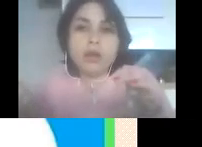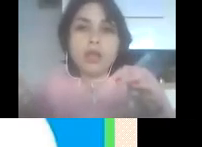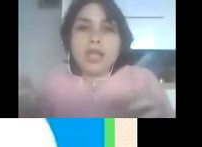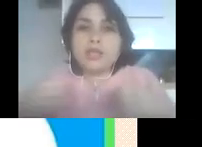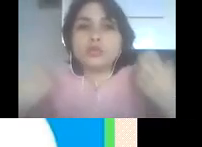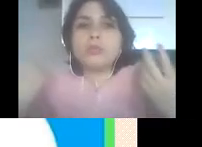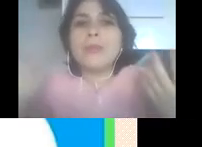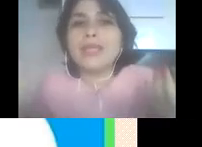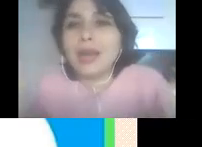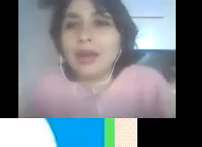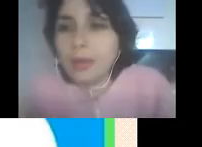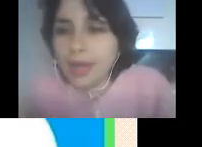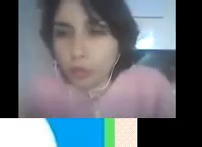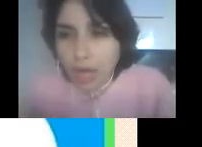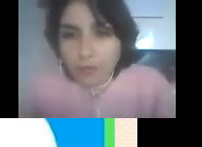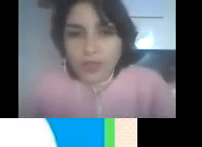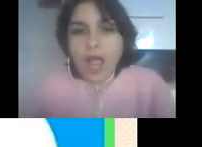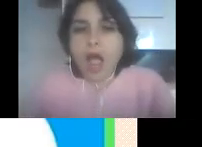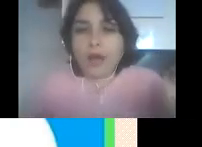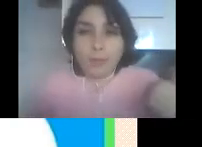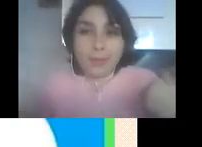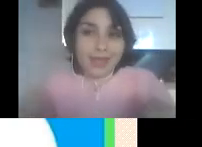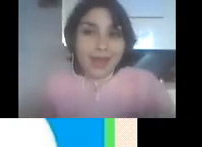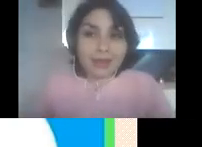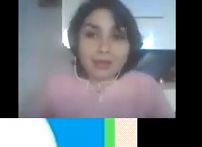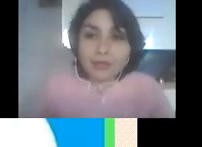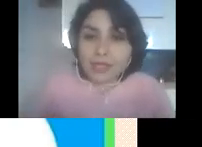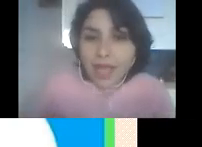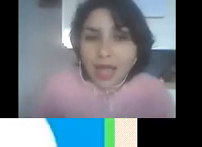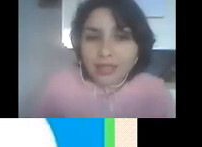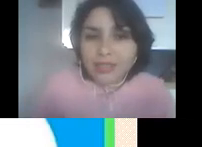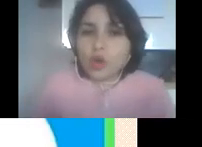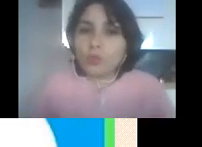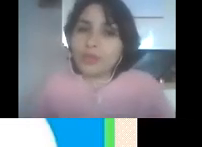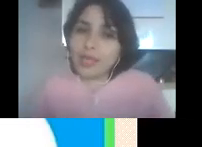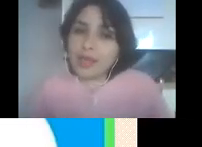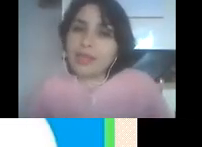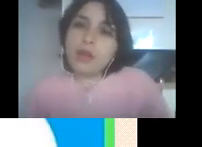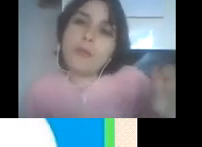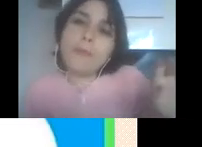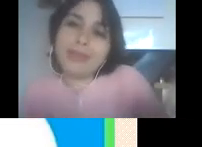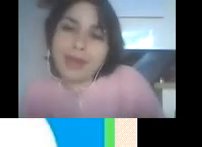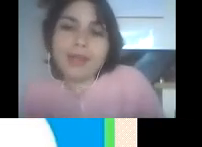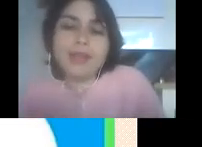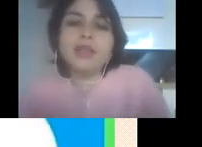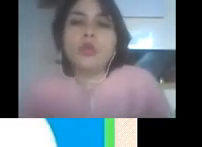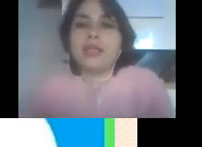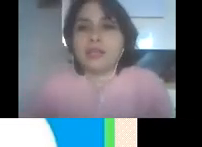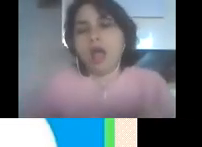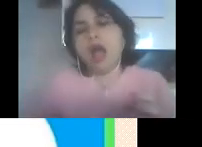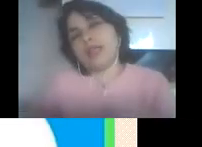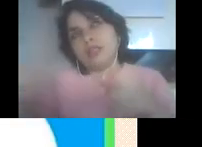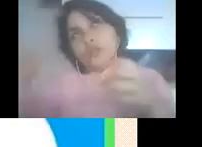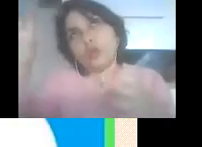del árbol, eso es una materia natural. Ahora, el material artificial se obtiene de los materiales de la